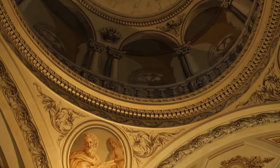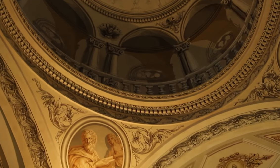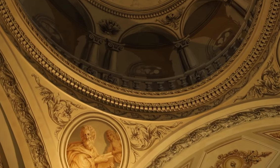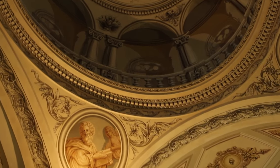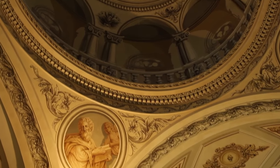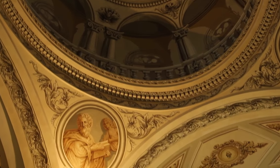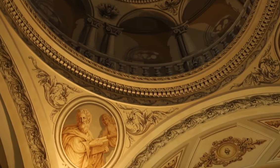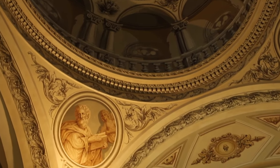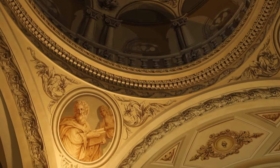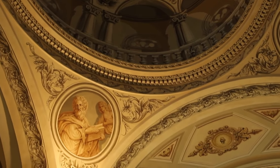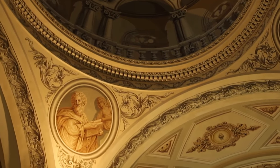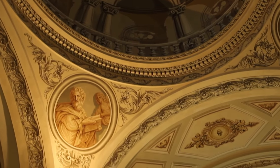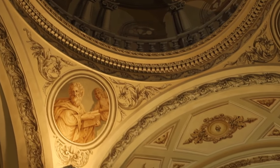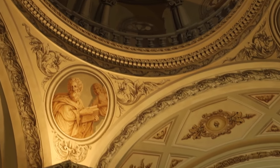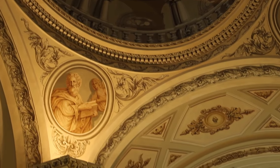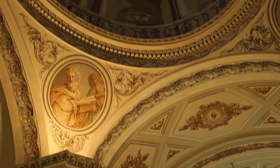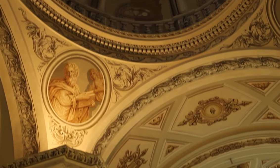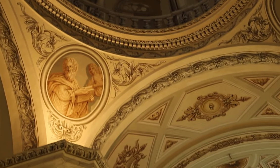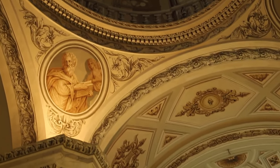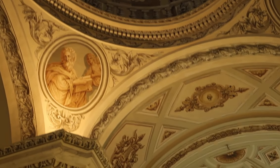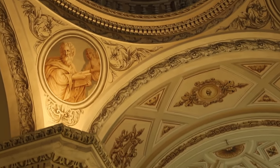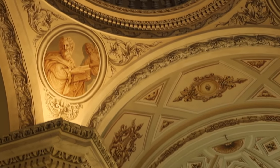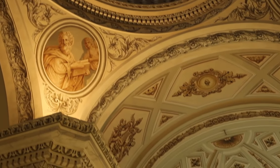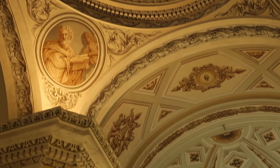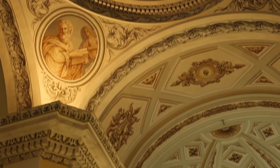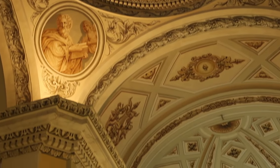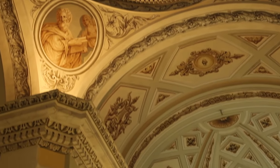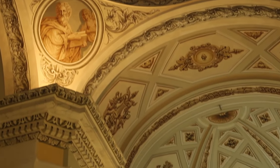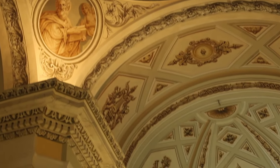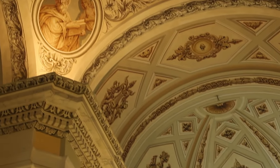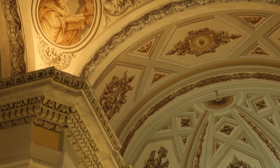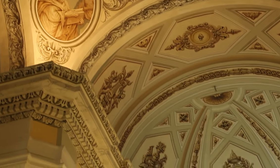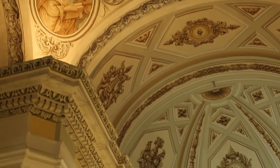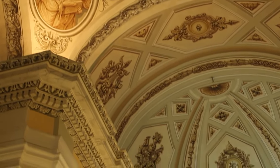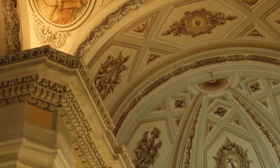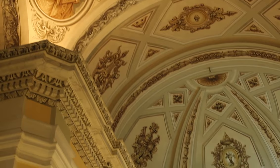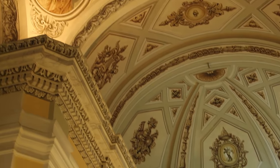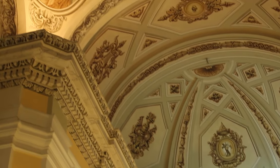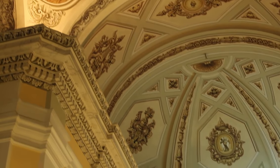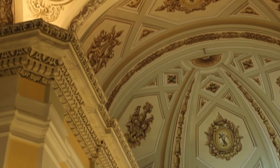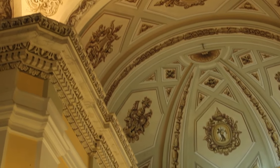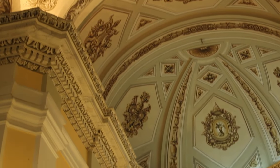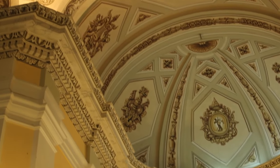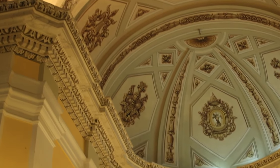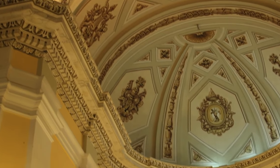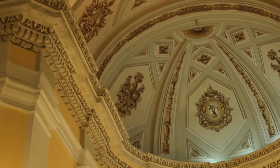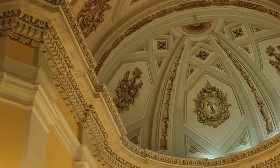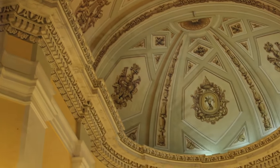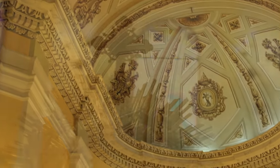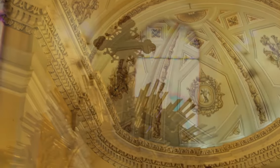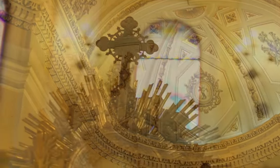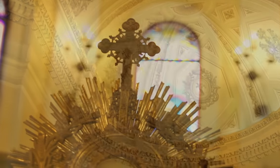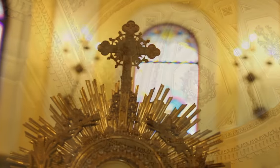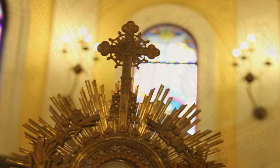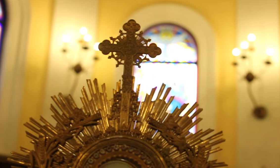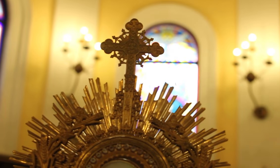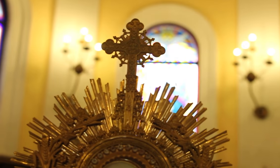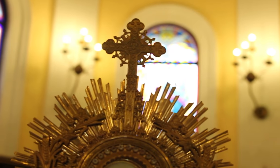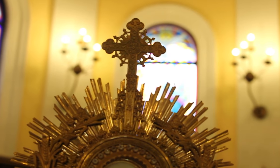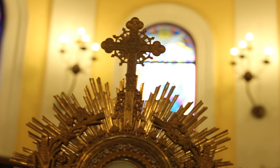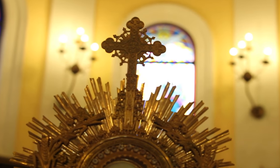misericordia de nosotros y del mundo entero.